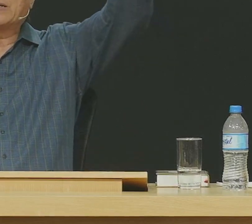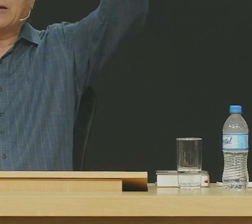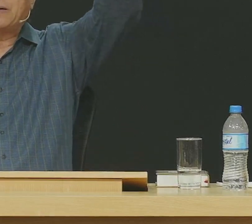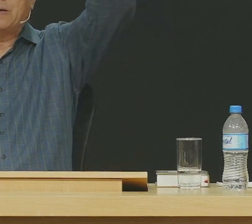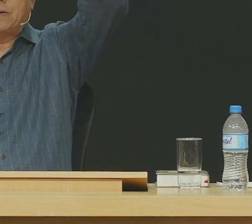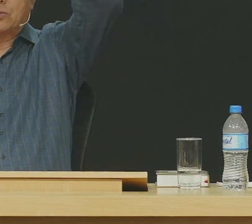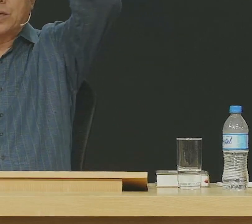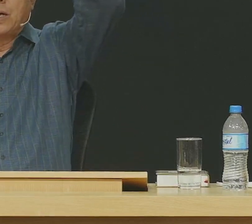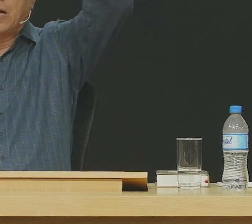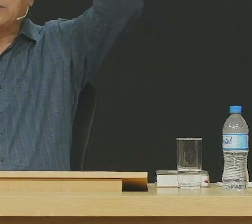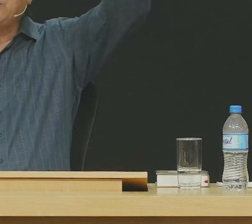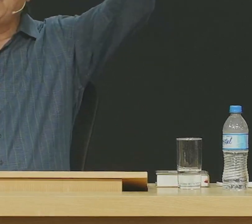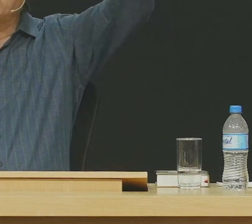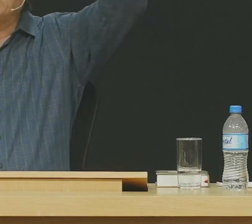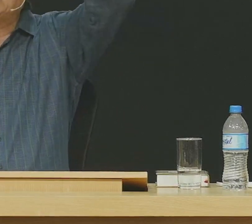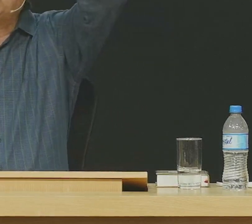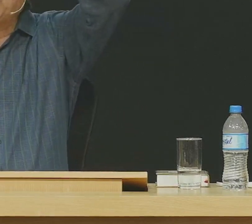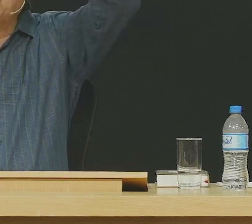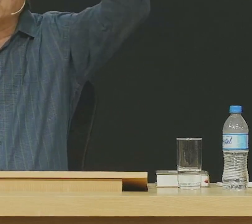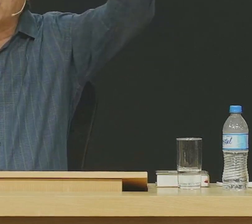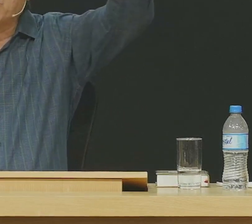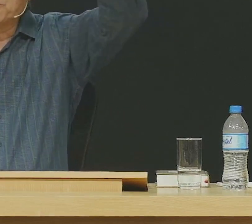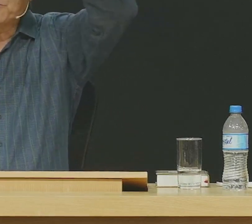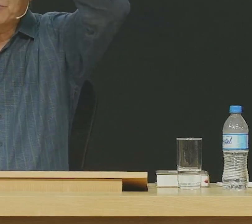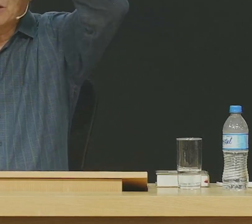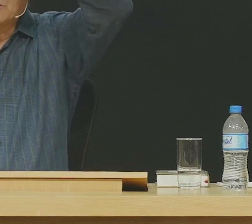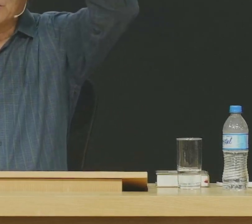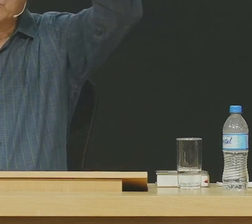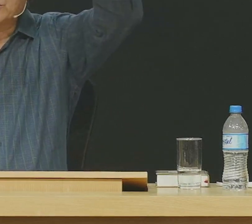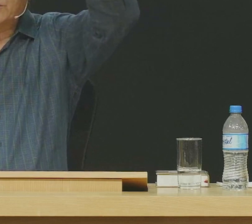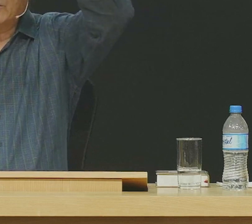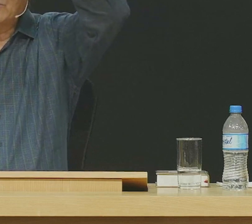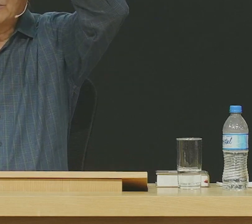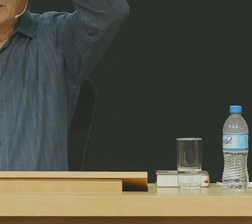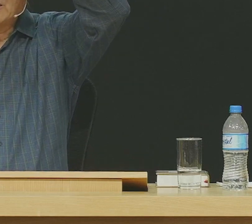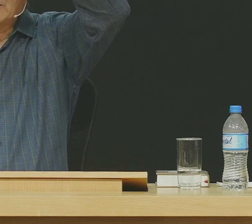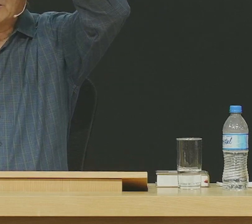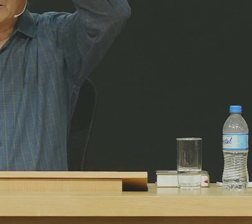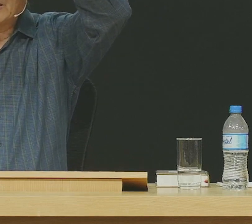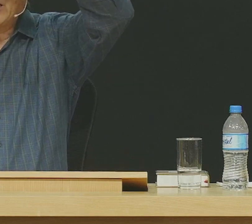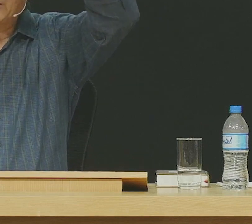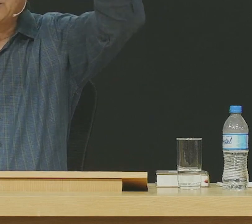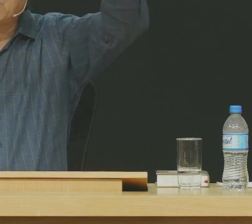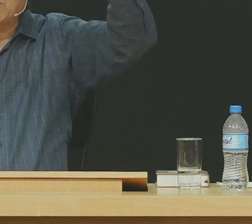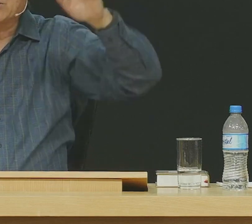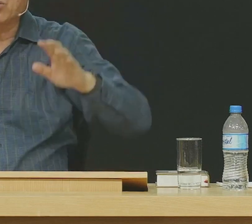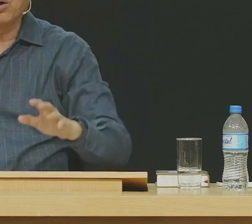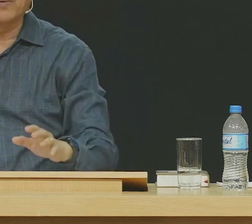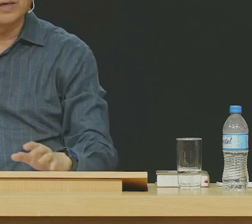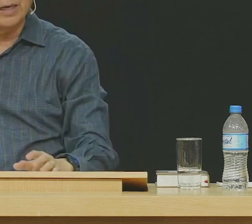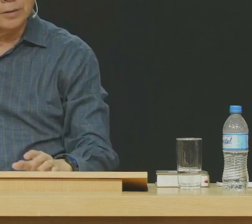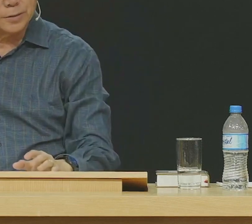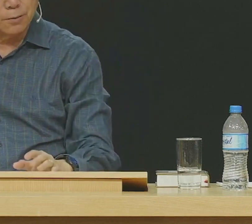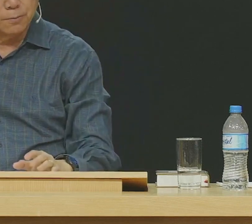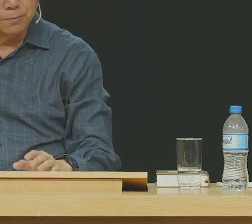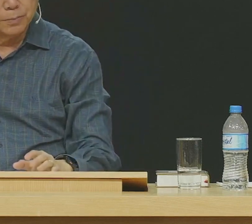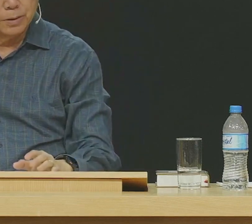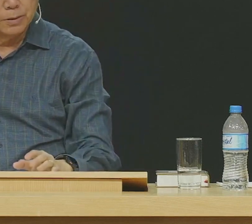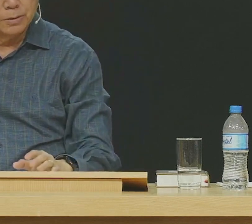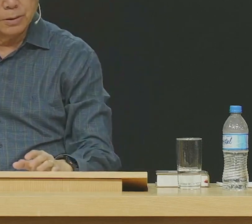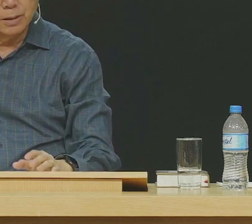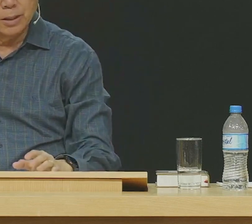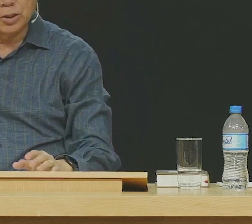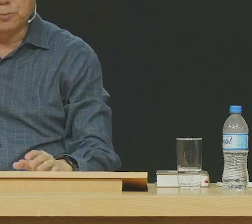se conectaria a Deus a nível espiritual. Deus então criaria uma nova criação,